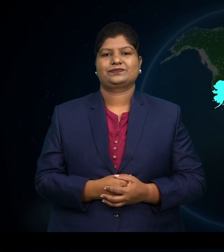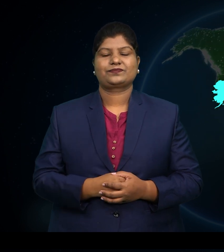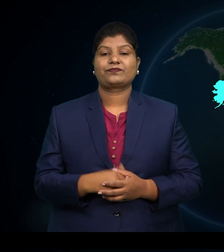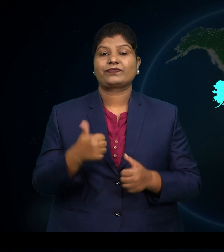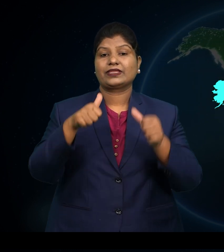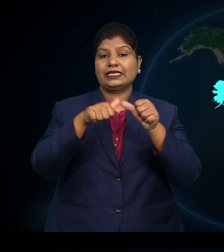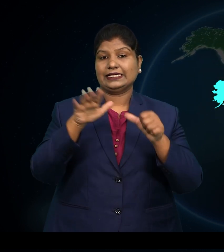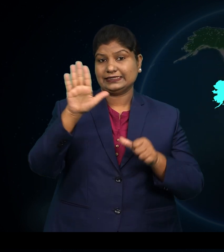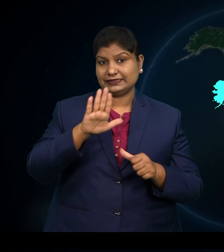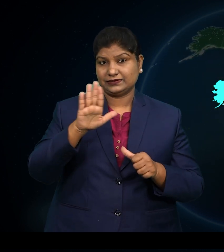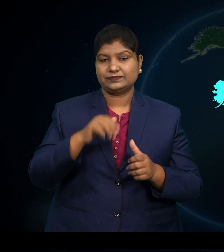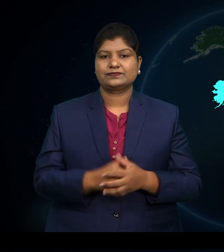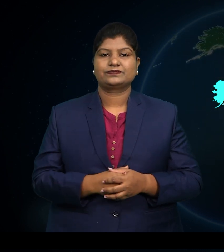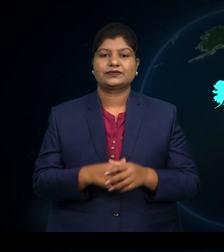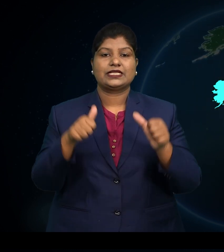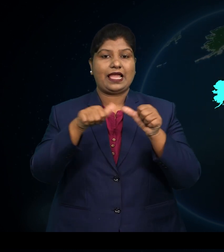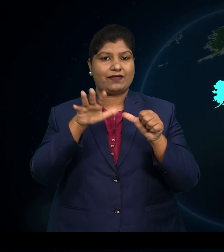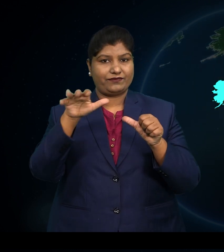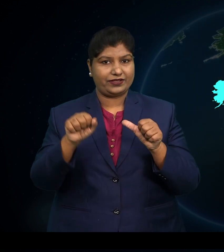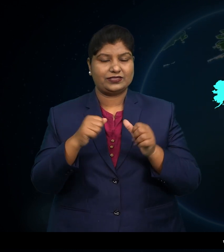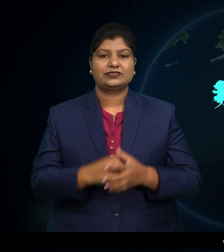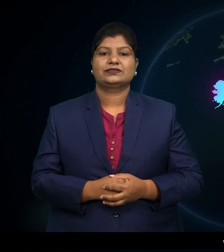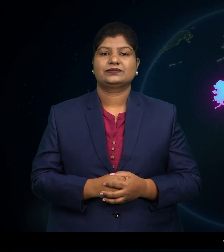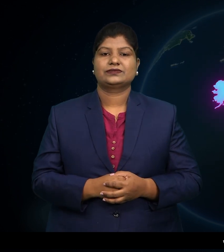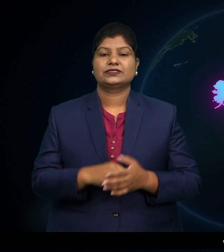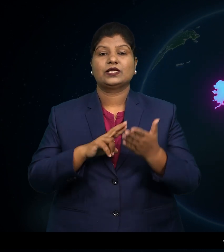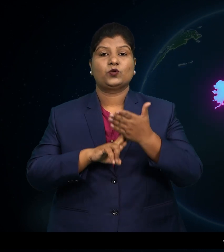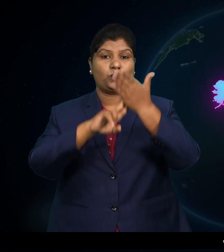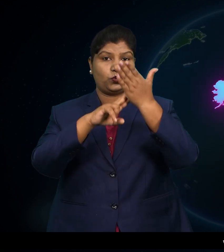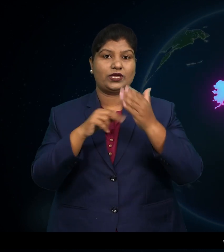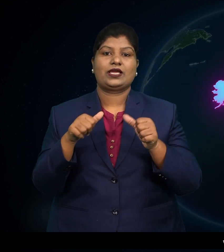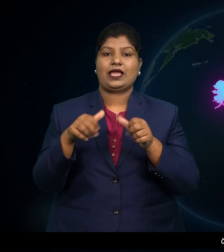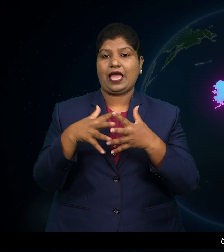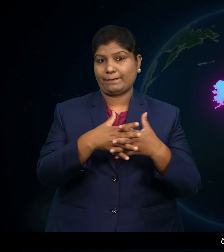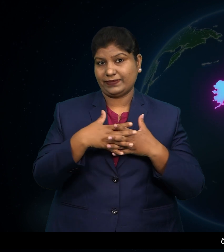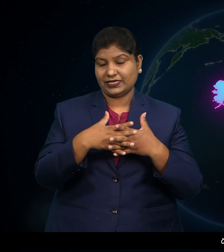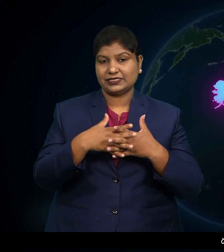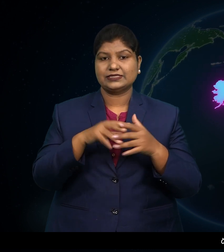ఆసియా, ఆఫ్రికా, ఉత్తర అమెరికా, దక్షిణ అమెరికా,